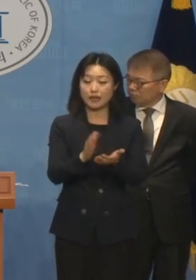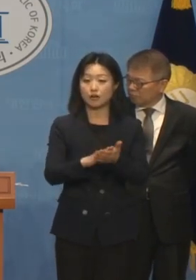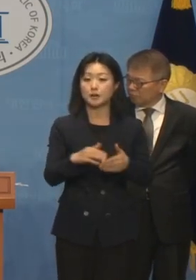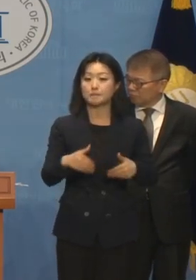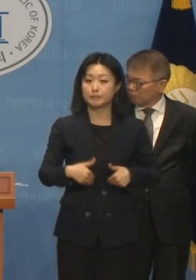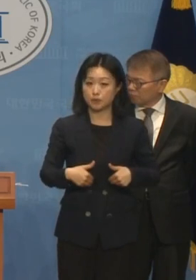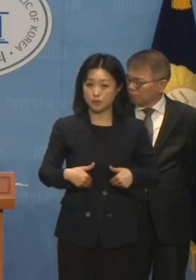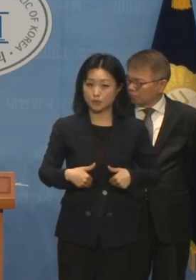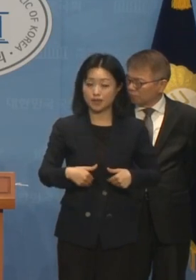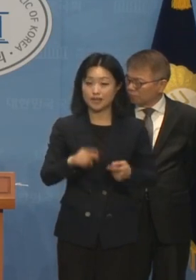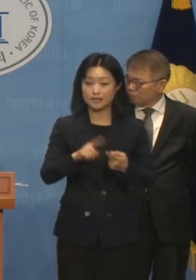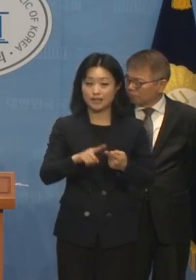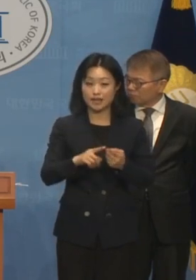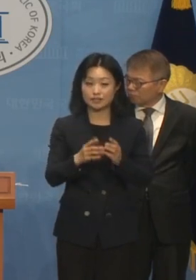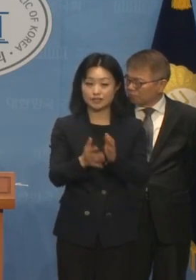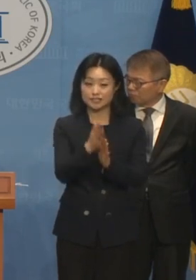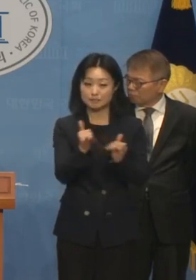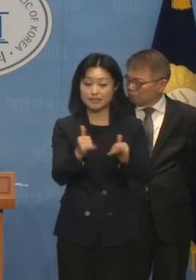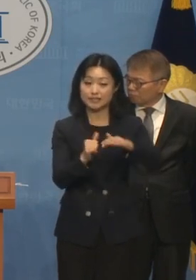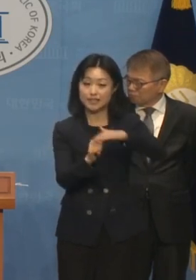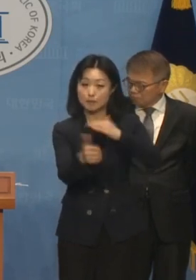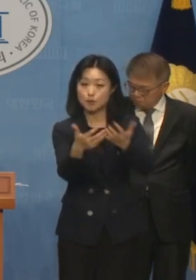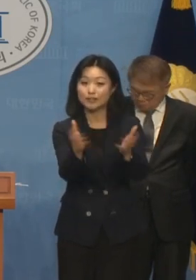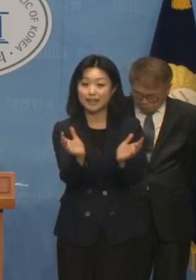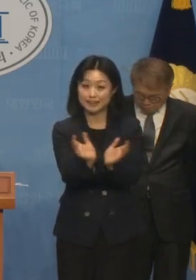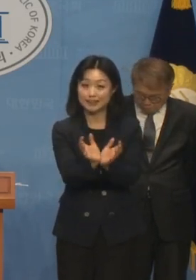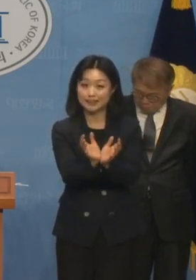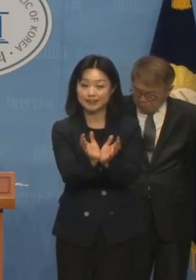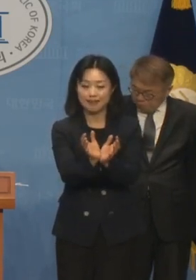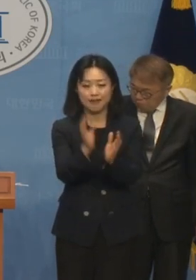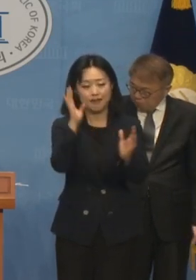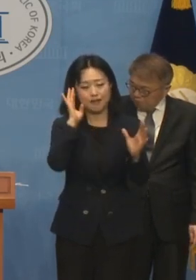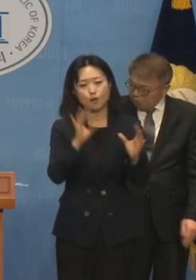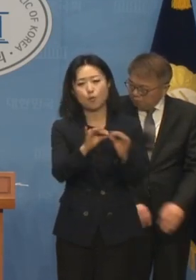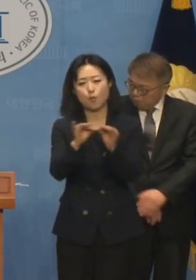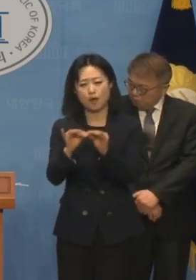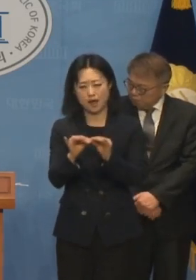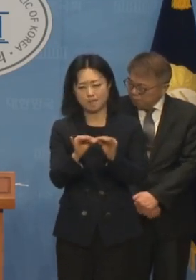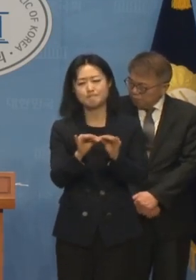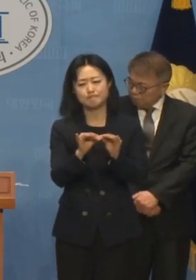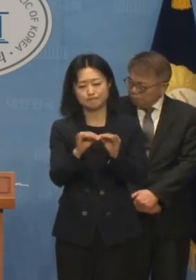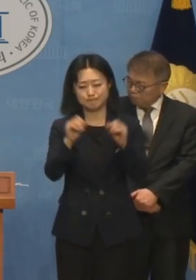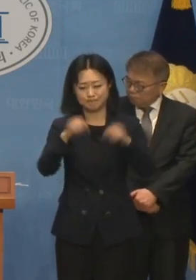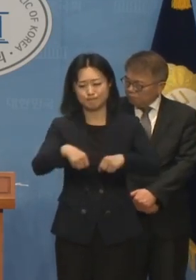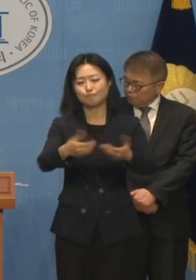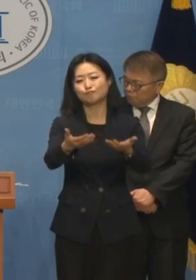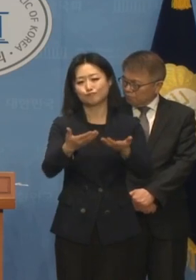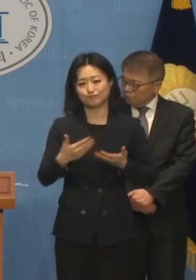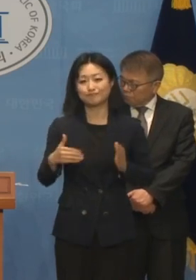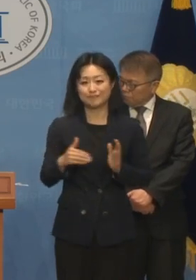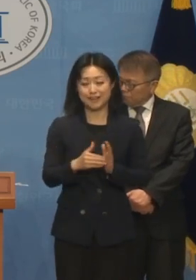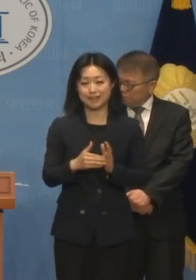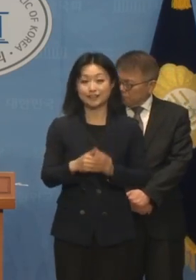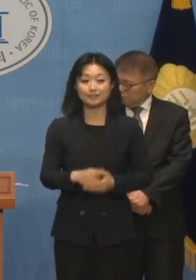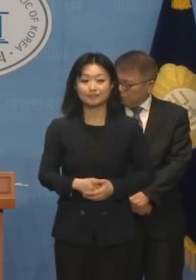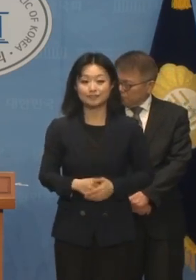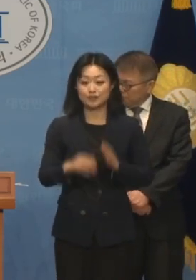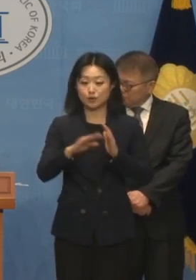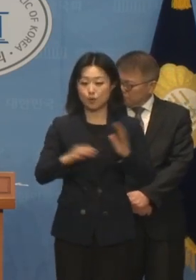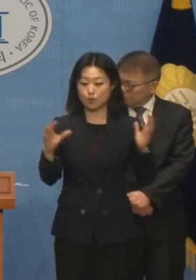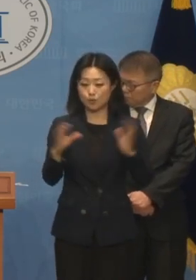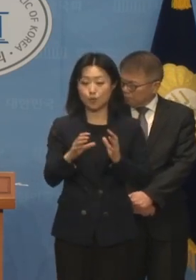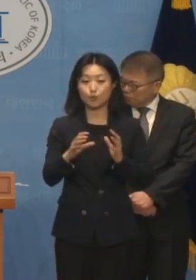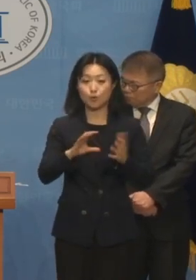필요성에 대해 시민 대표단이 공감해 주셨다는 것입니다. 이번